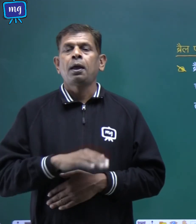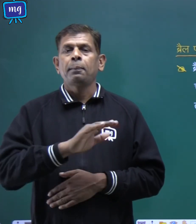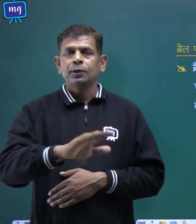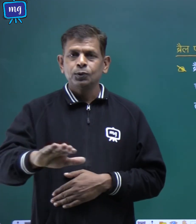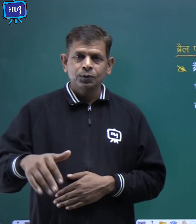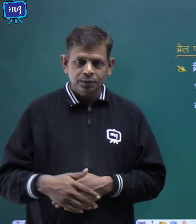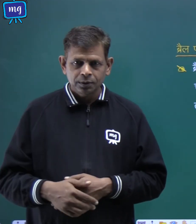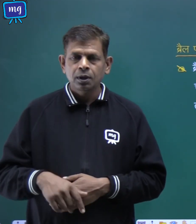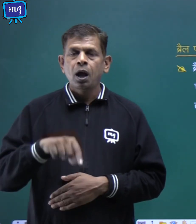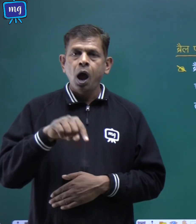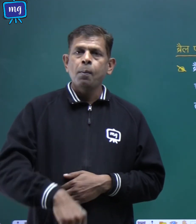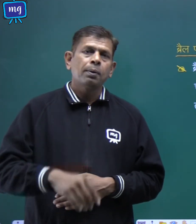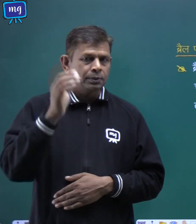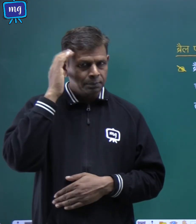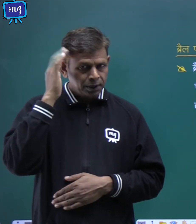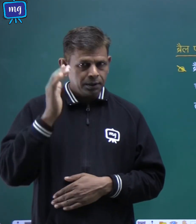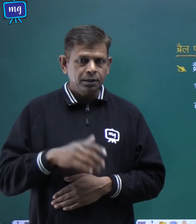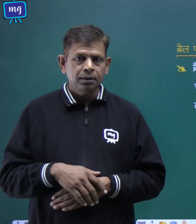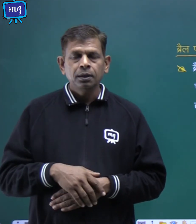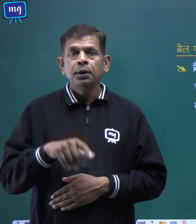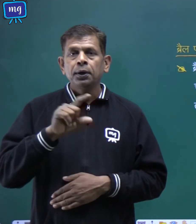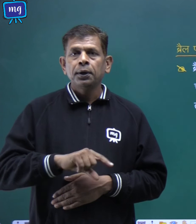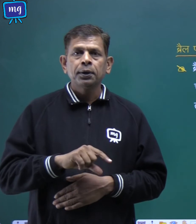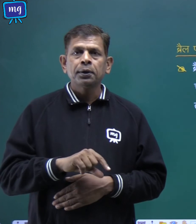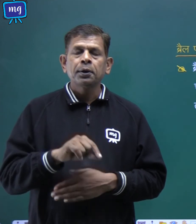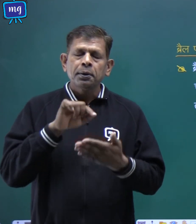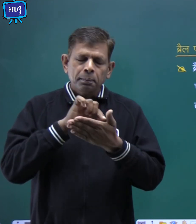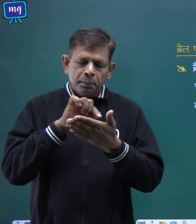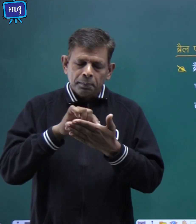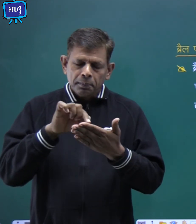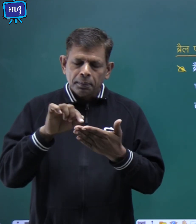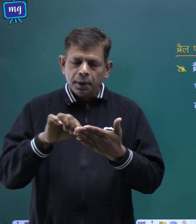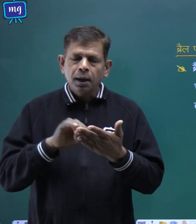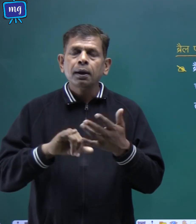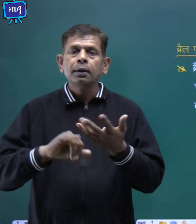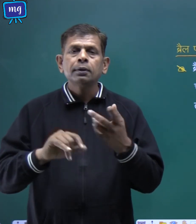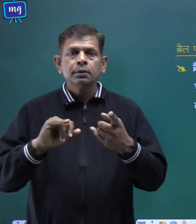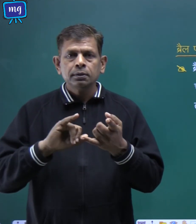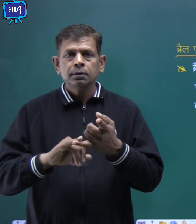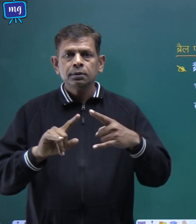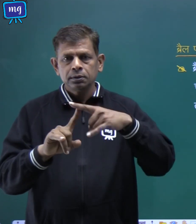बच्चों, अब हम समझेंगे कि ब्रेल पद्धति क्या होती है।